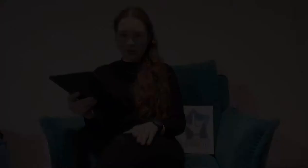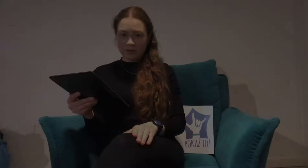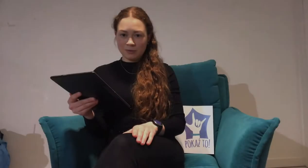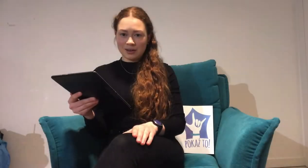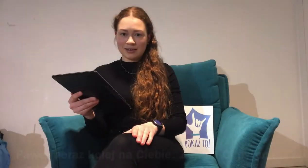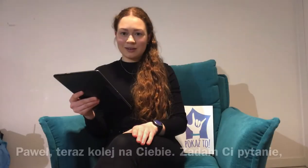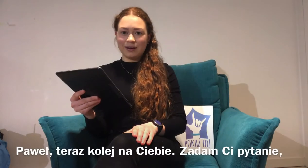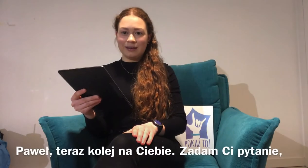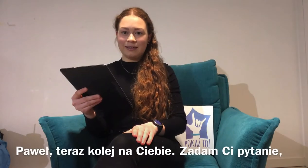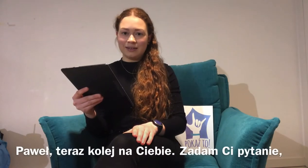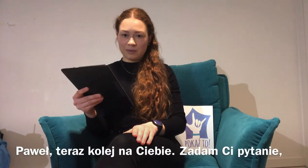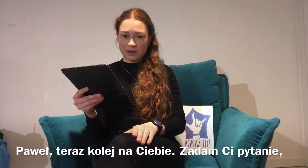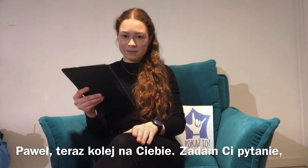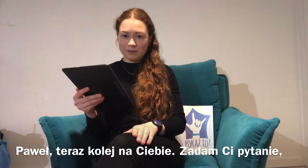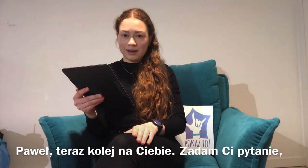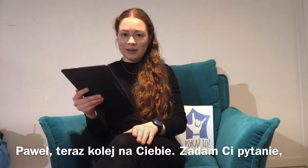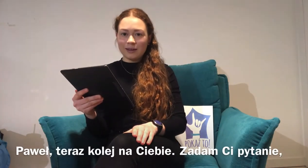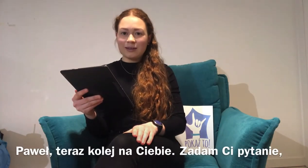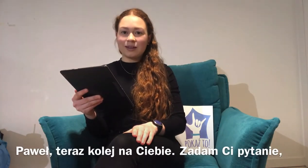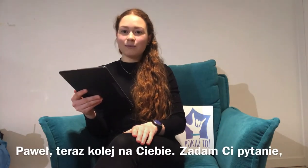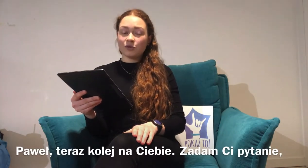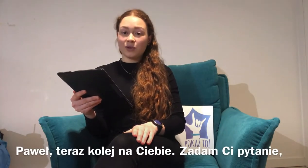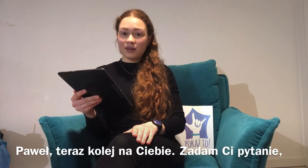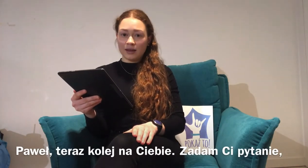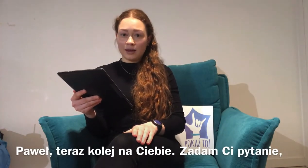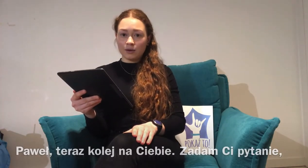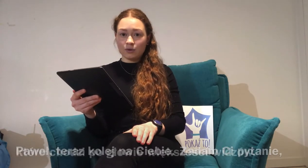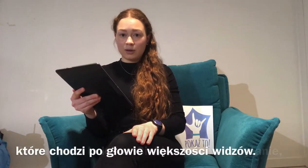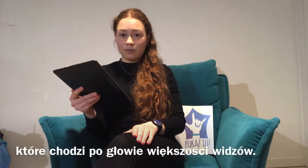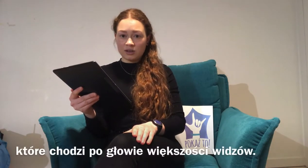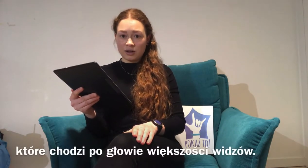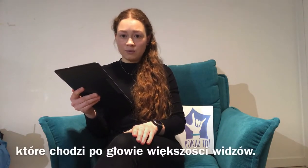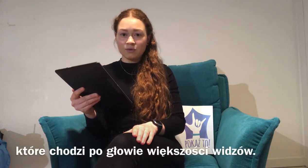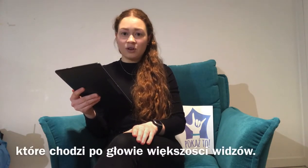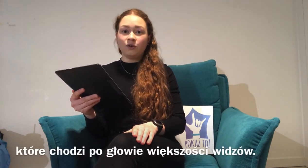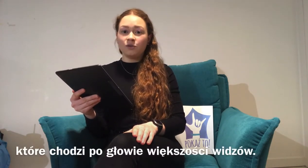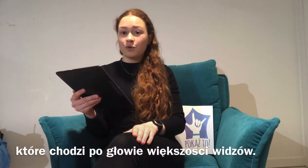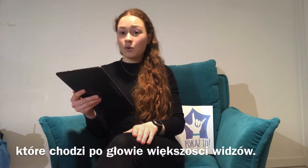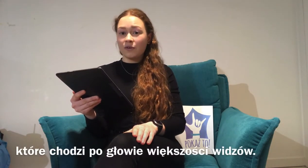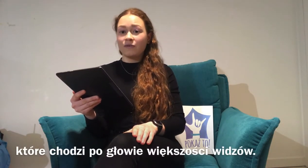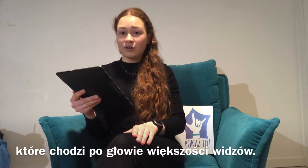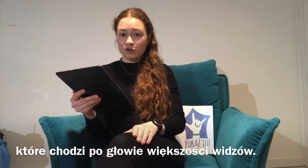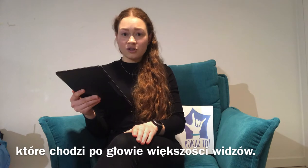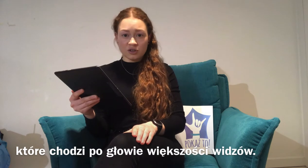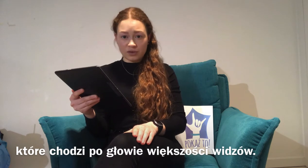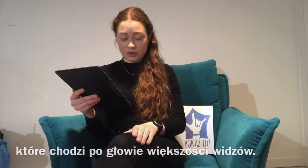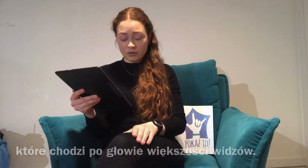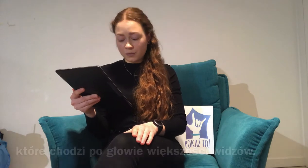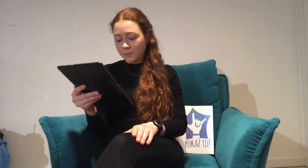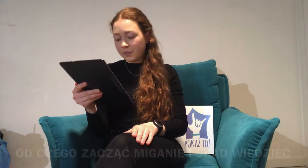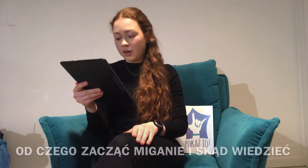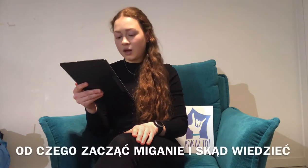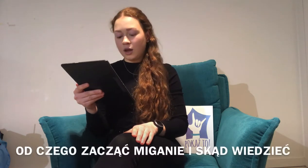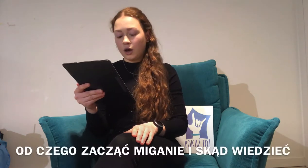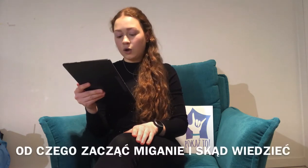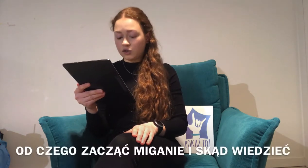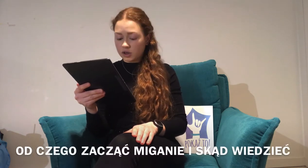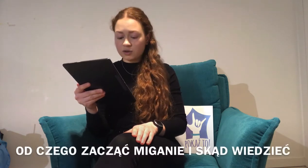Paweł, teraz kolej na Ciebie i zadam Ci pytanie, które myślę, że chodzi po głowie większości z widzów. Od czego